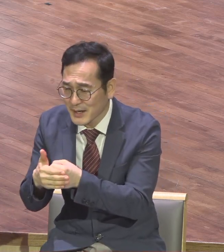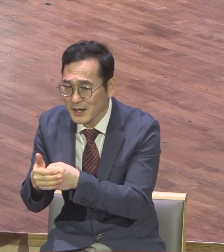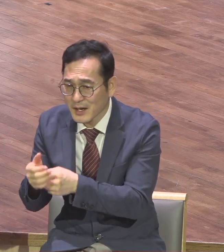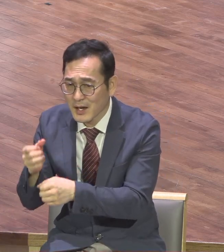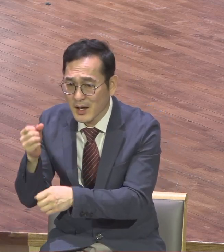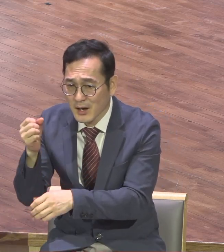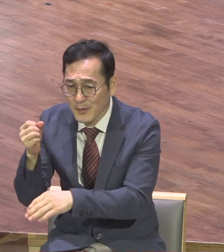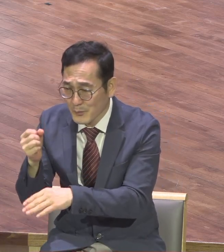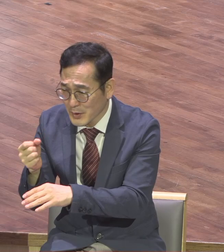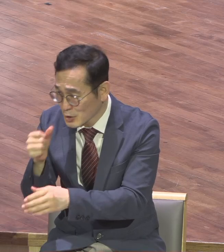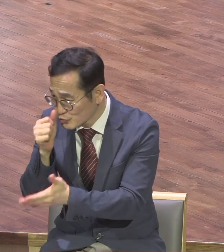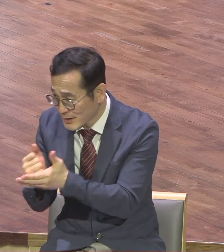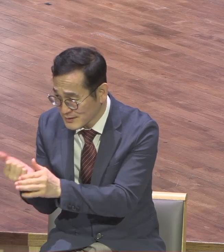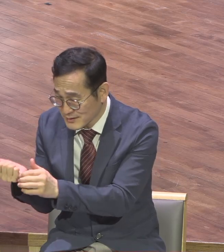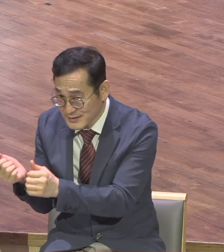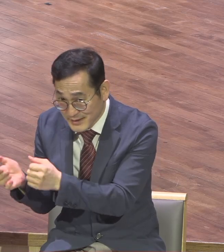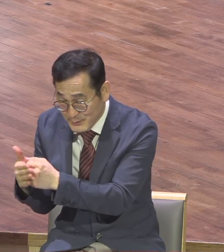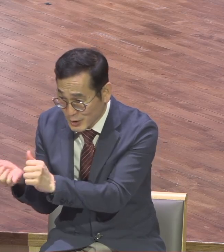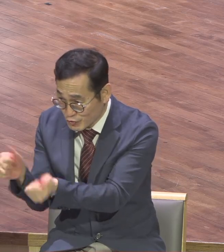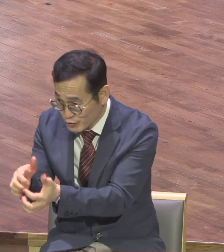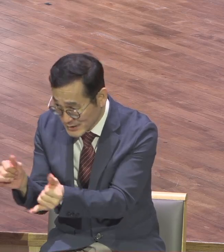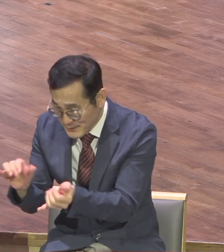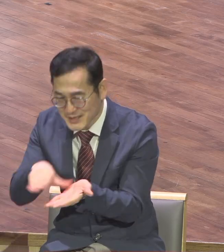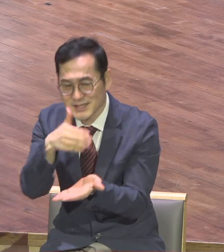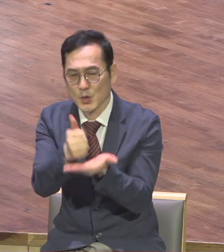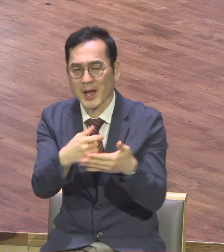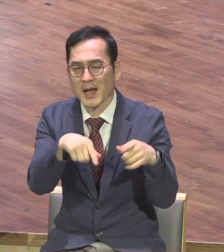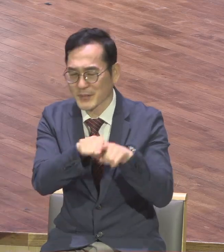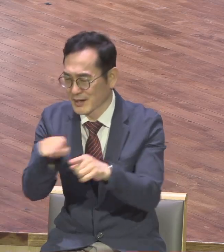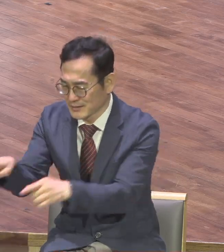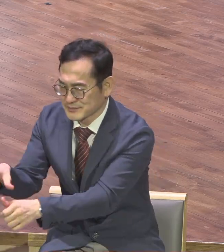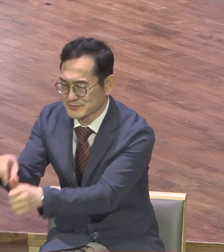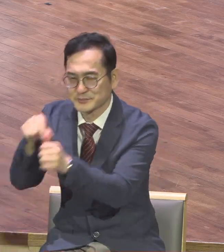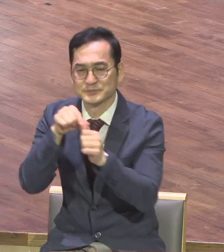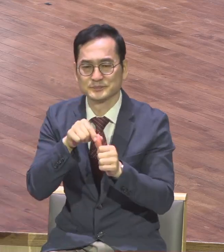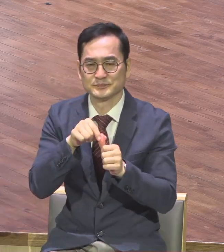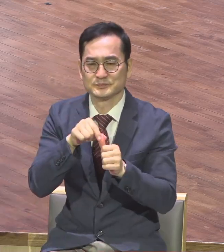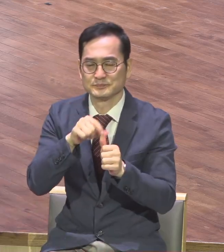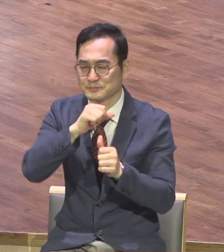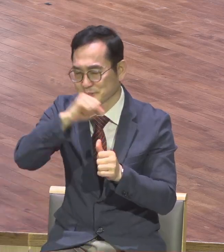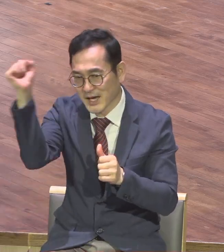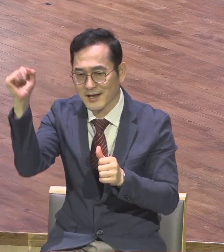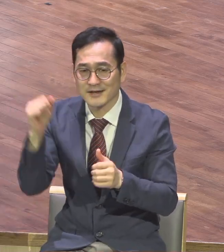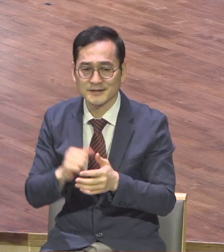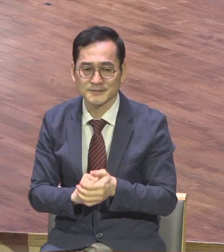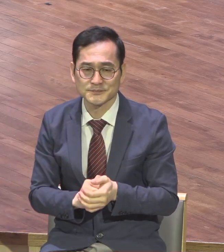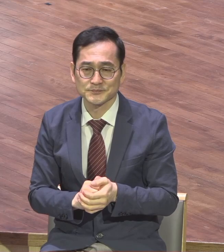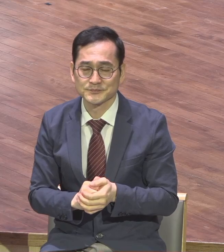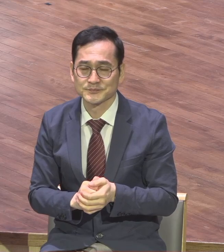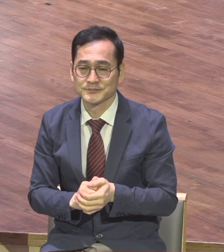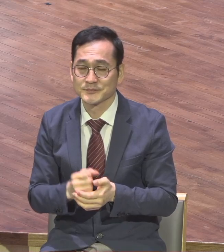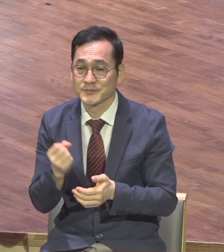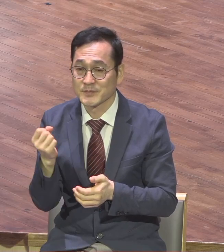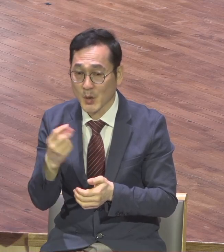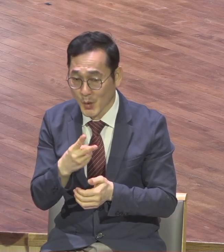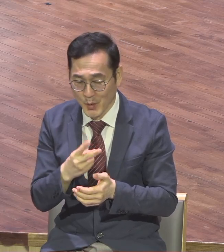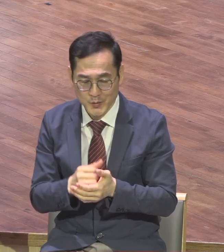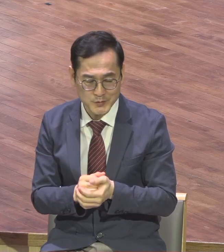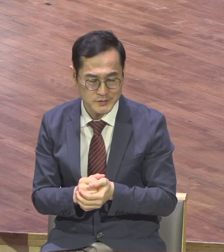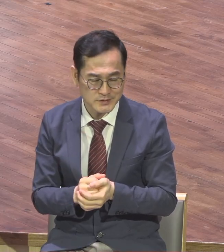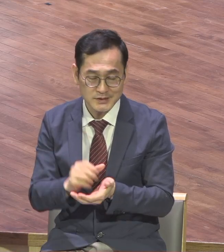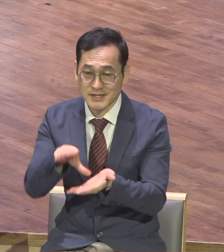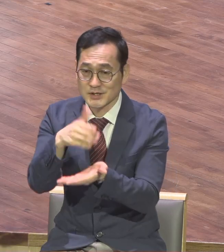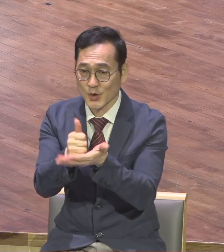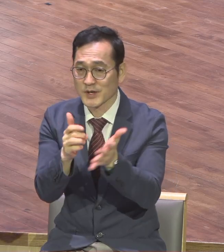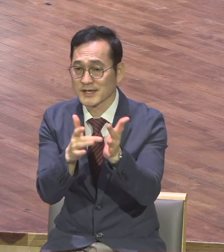죽은 우리를 그리스도와 함께 살리셨고 너희는 은혜로 구원을 받은 것이라. 또 함께 일으키사